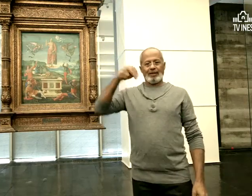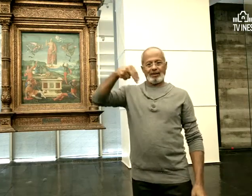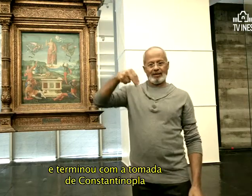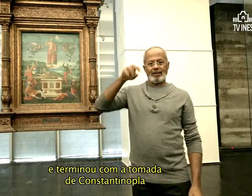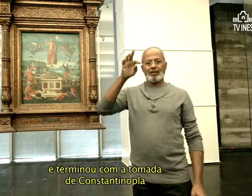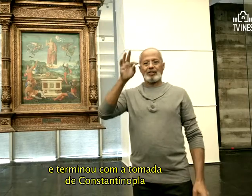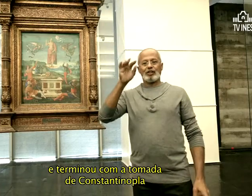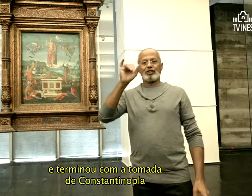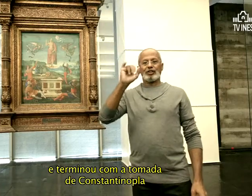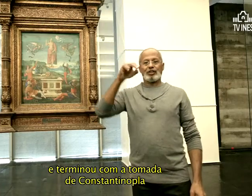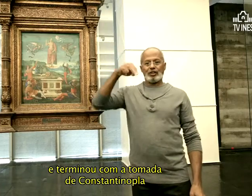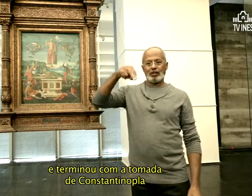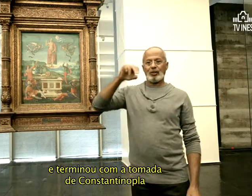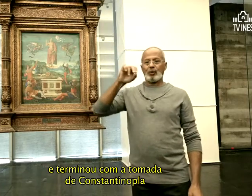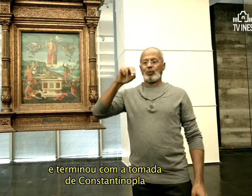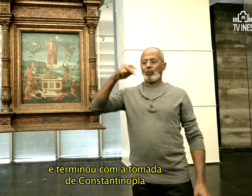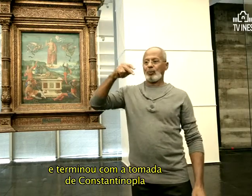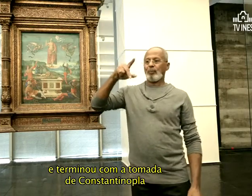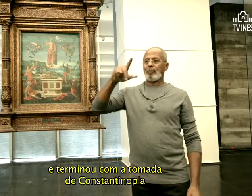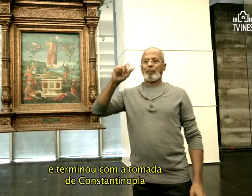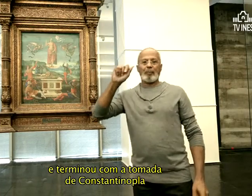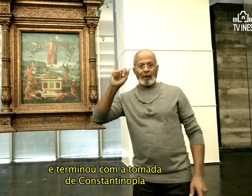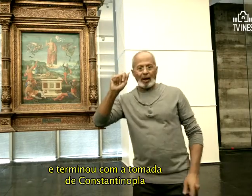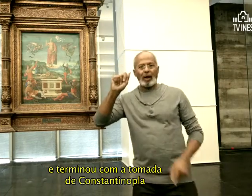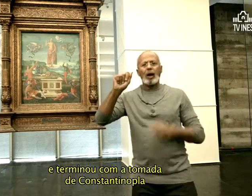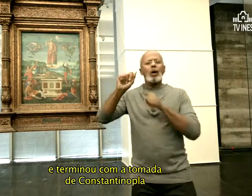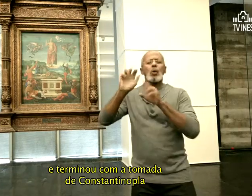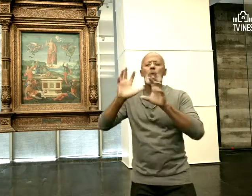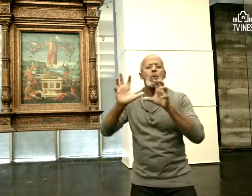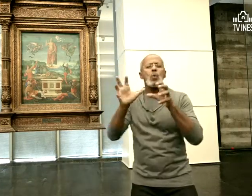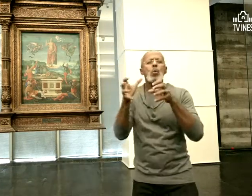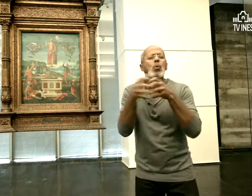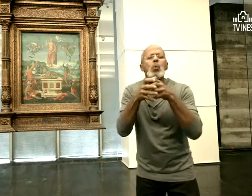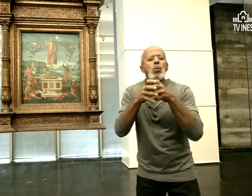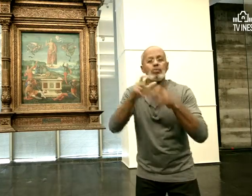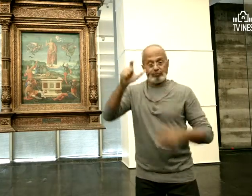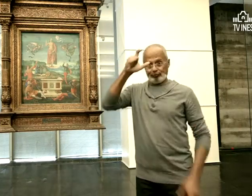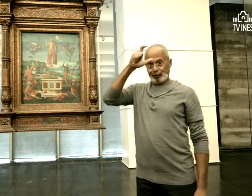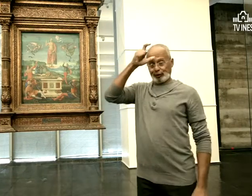E terminou com a tomada de Constantinopla